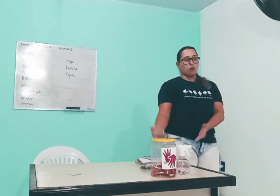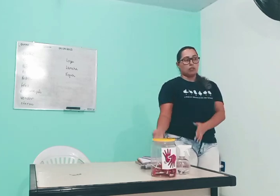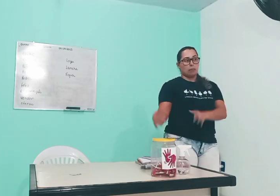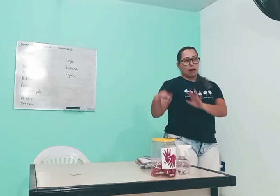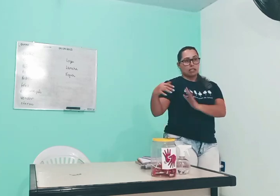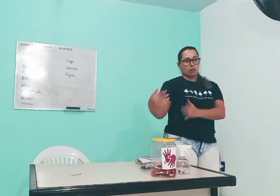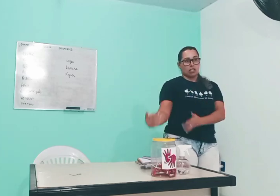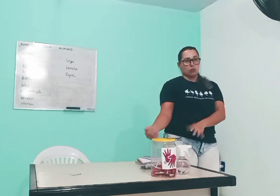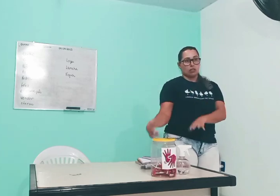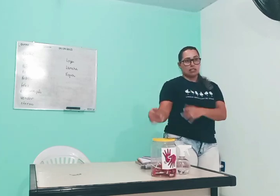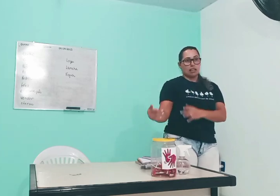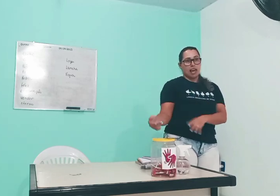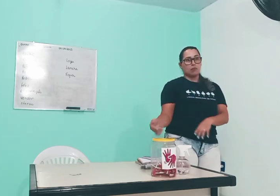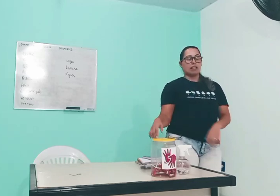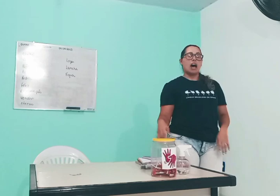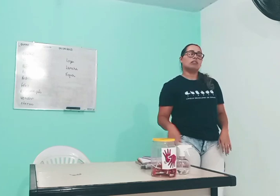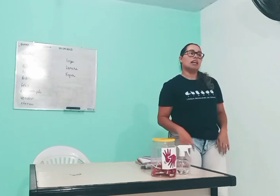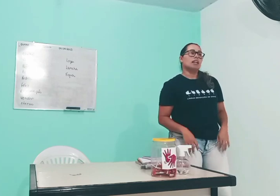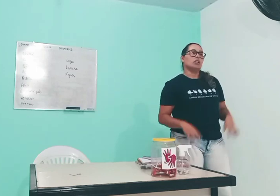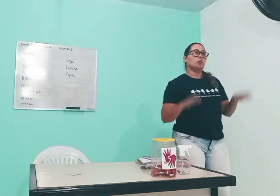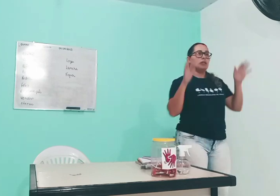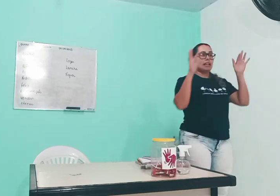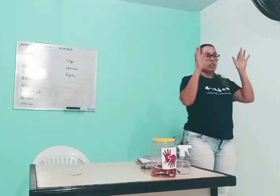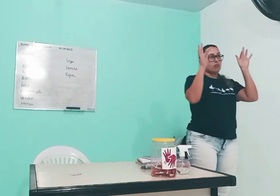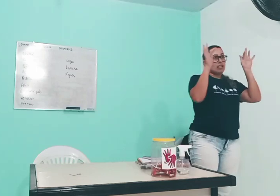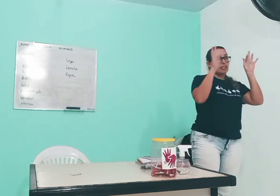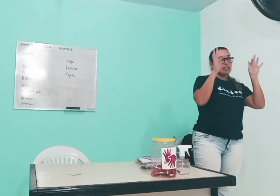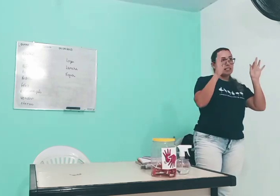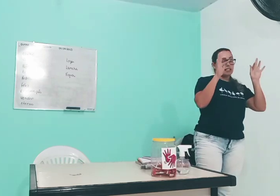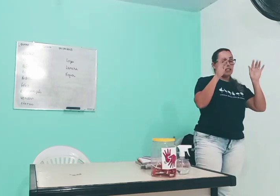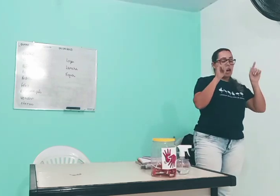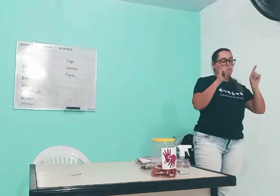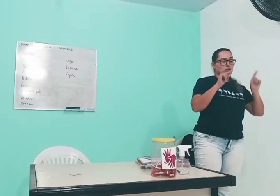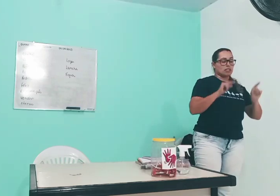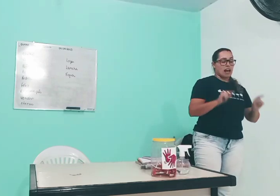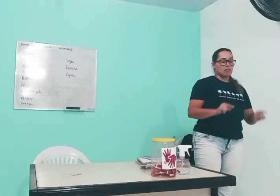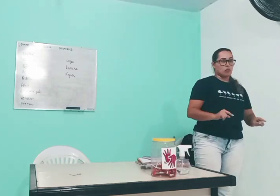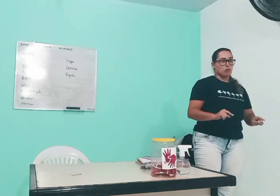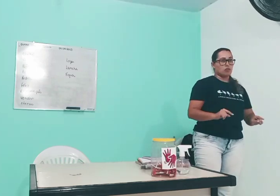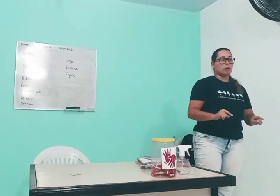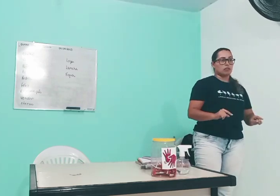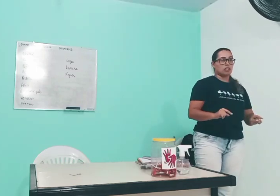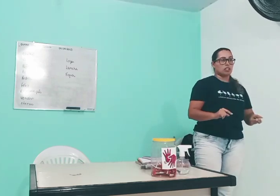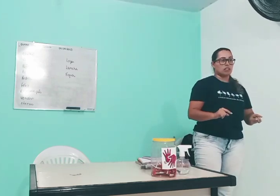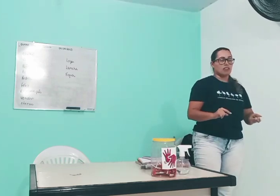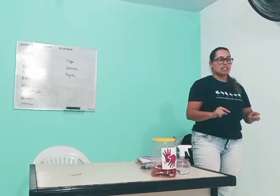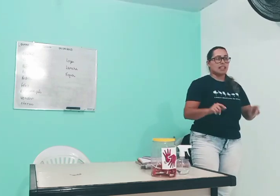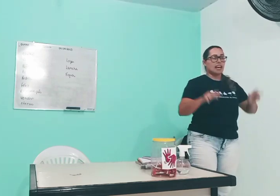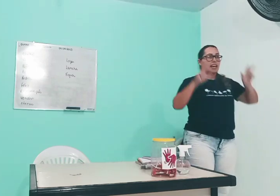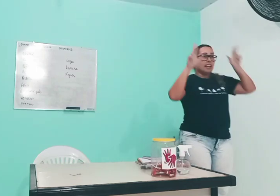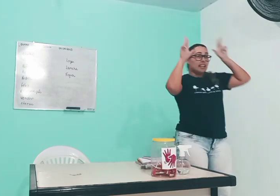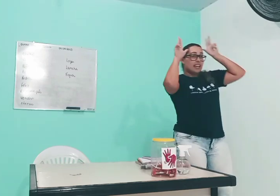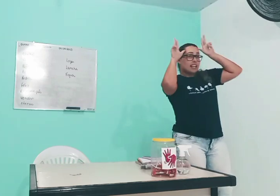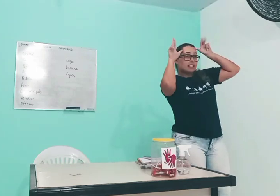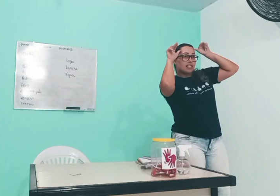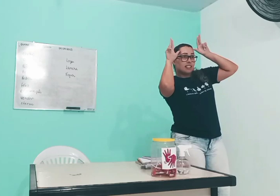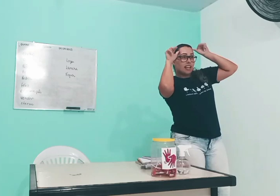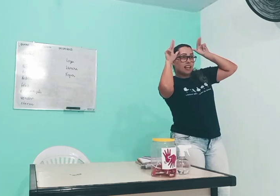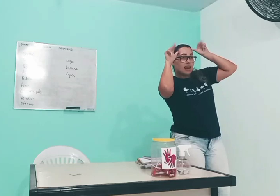da Páscoa aqui no desenho e tal, né? E o bonequinho fazendo assim, aí mostrava o movimento que tinha que fazer, e assim, né,